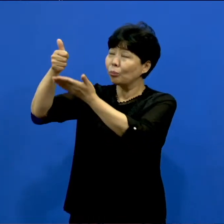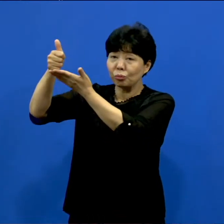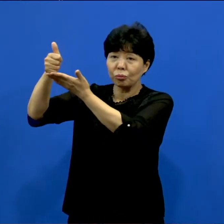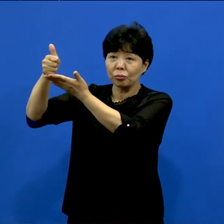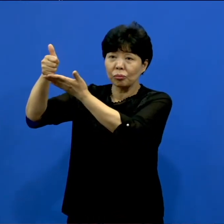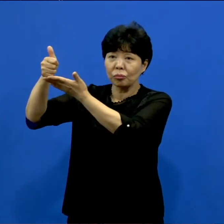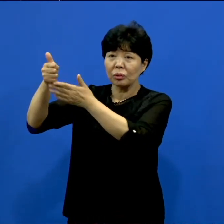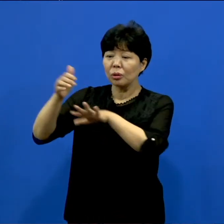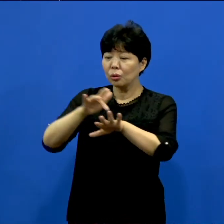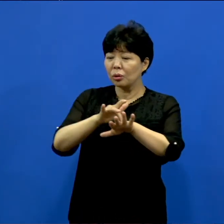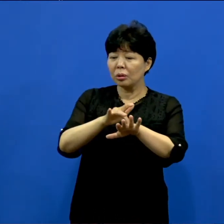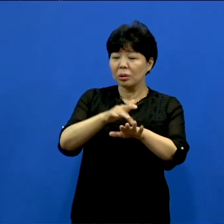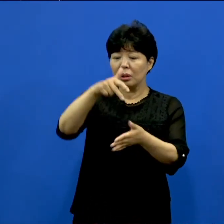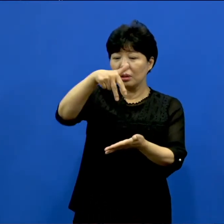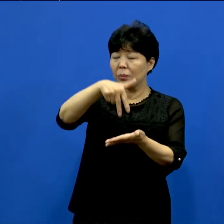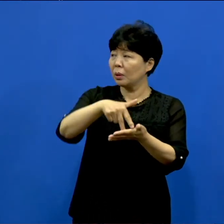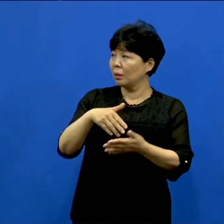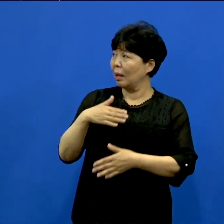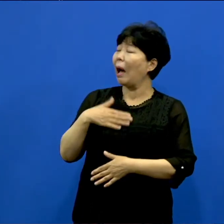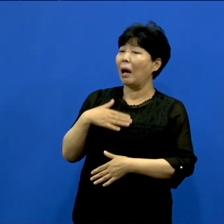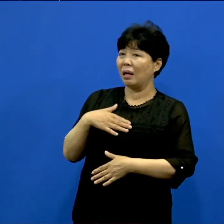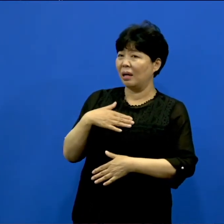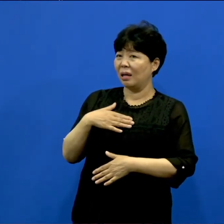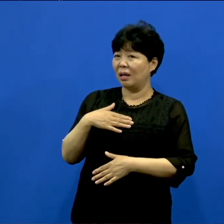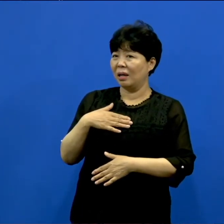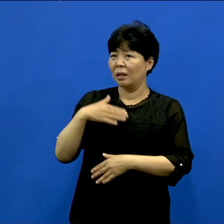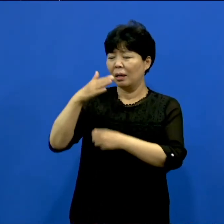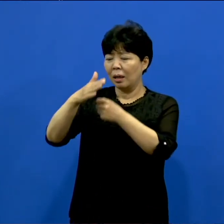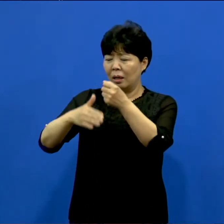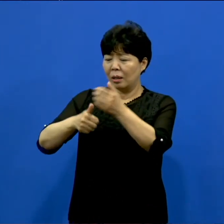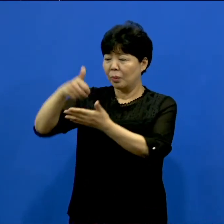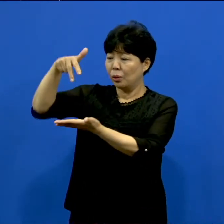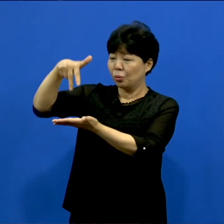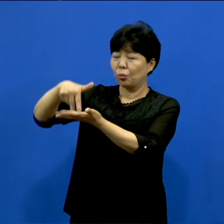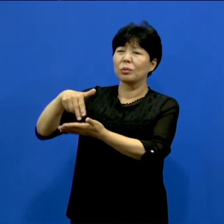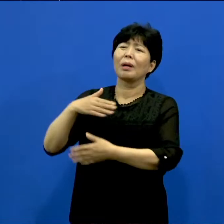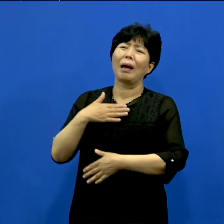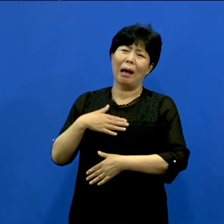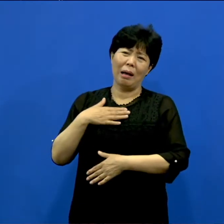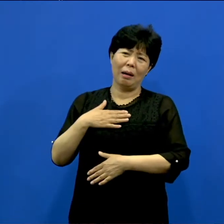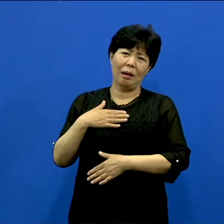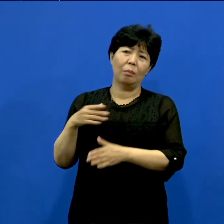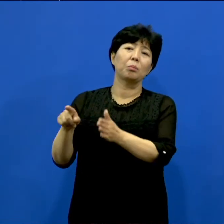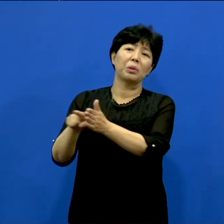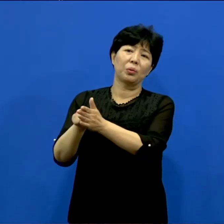있다는 거예요. 하나님의 존재를 믿어요. 귀신도.